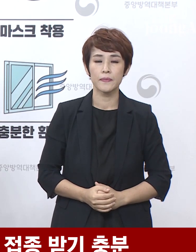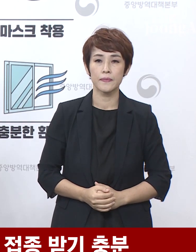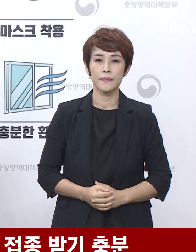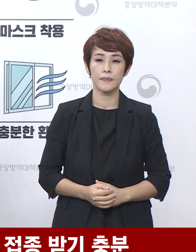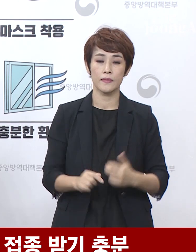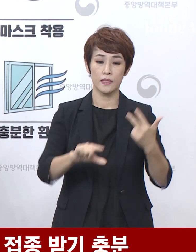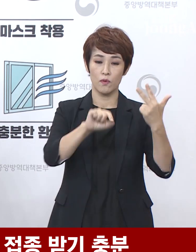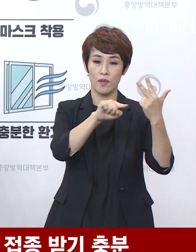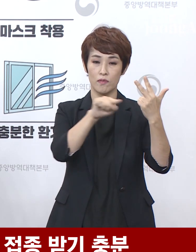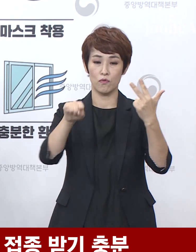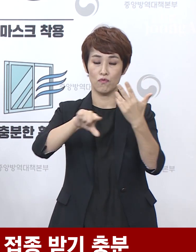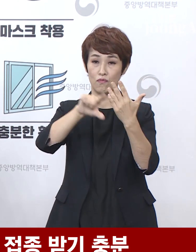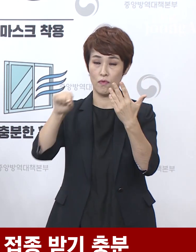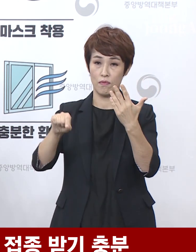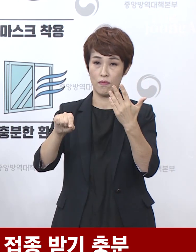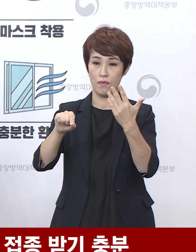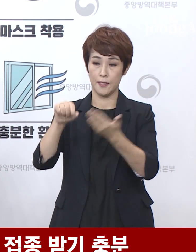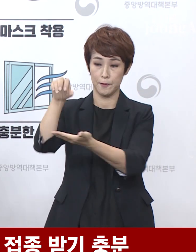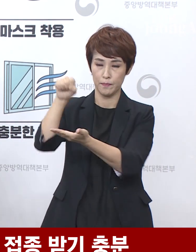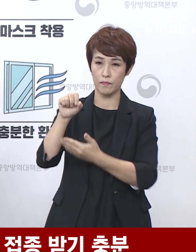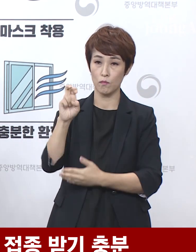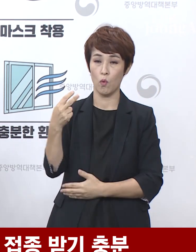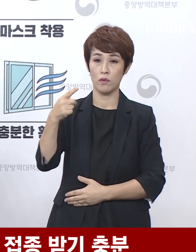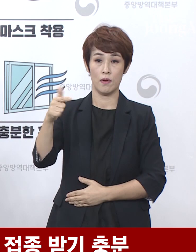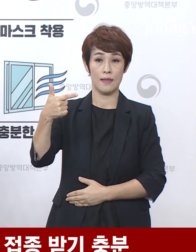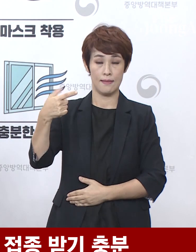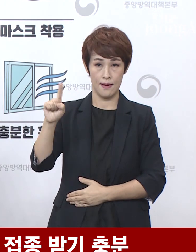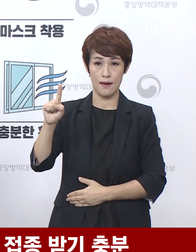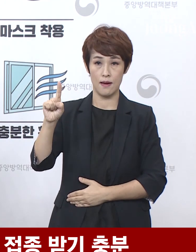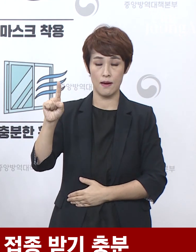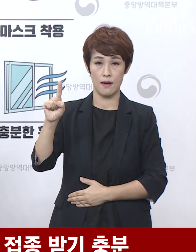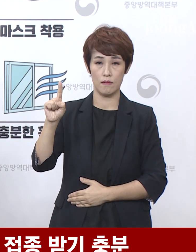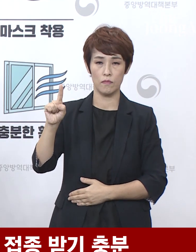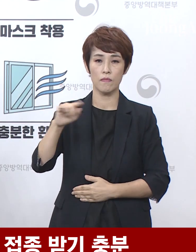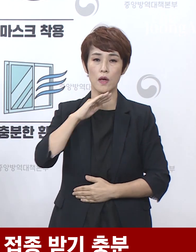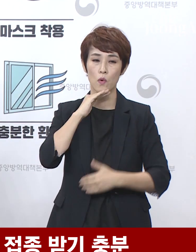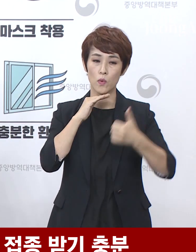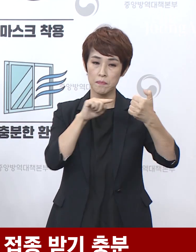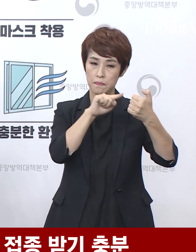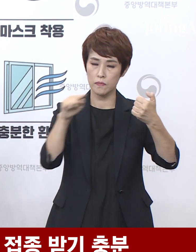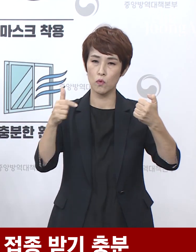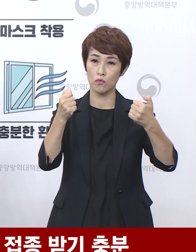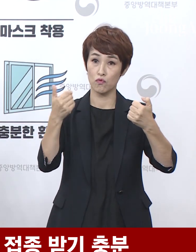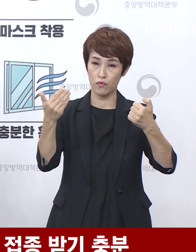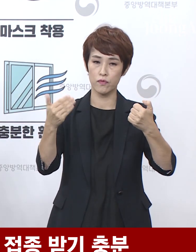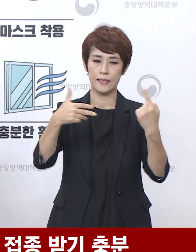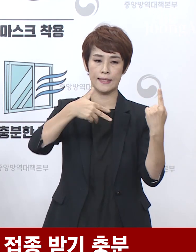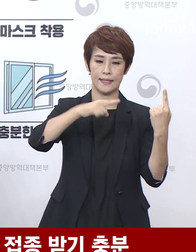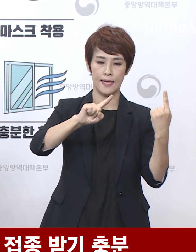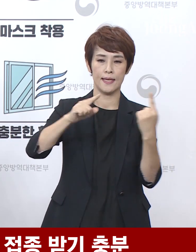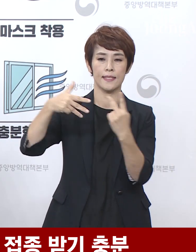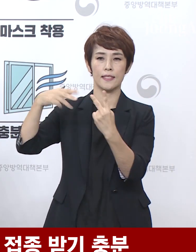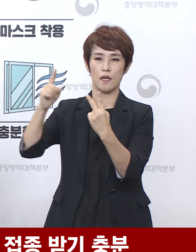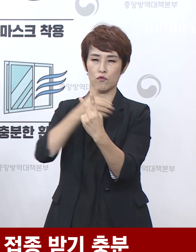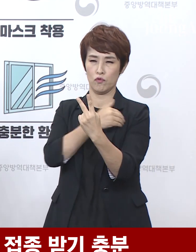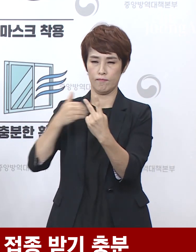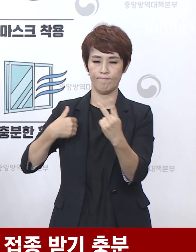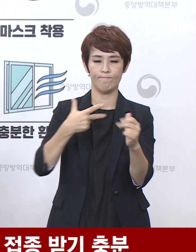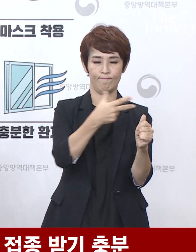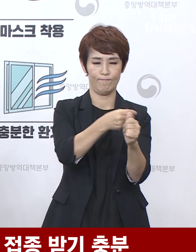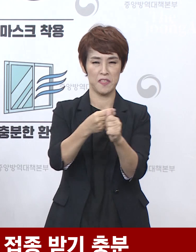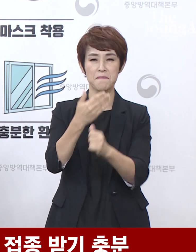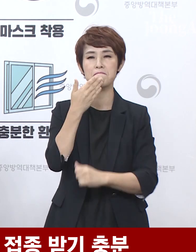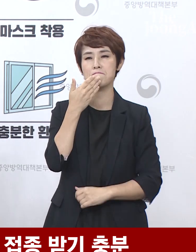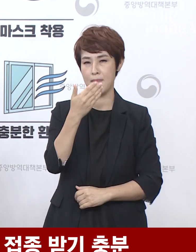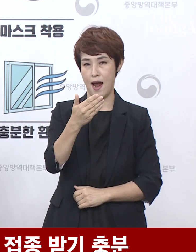3분기 중 도입되는 모더나 백신의 물량은 50대 연령층이 1차, 2차 접종을 모두 받으실 수